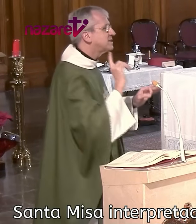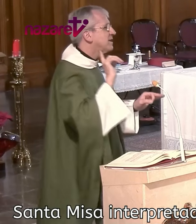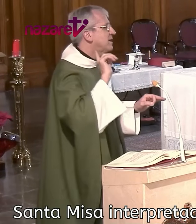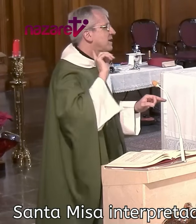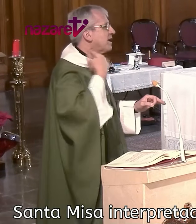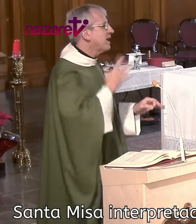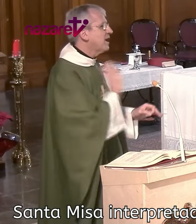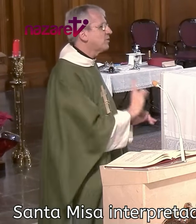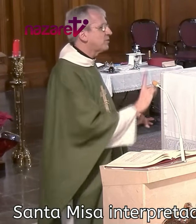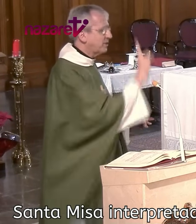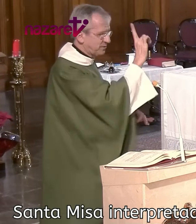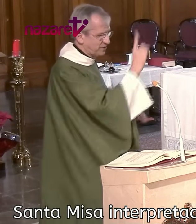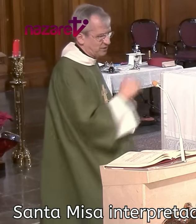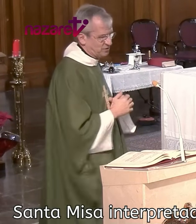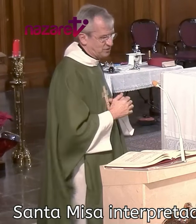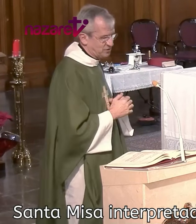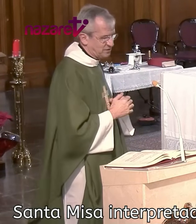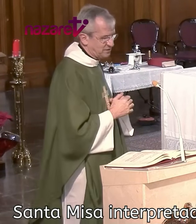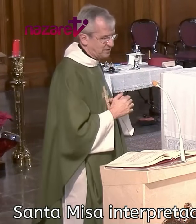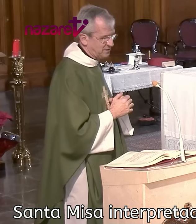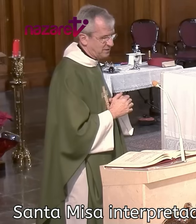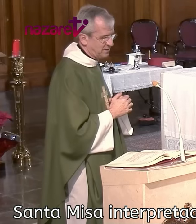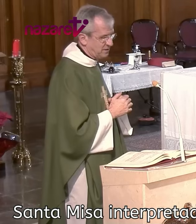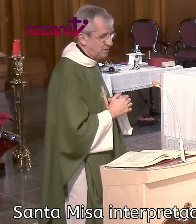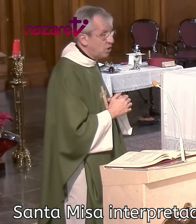es el Cordero de Dios.